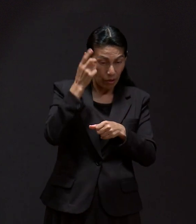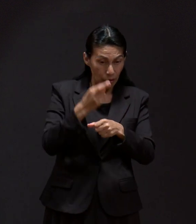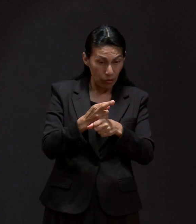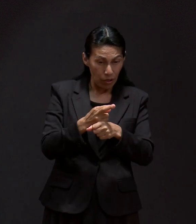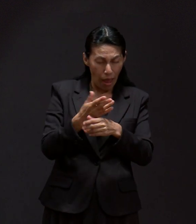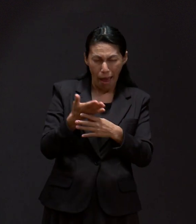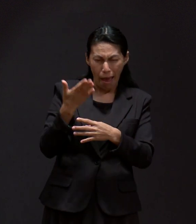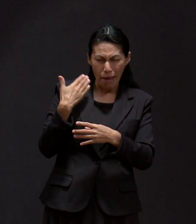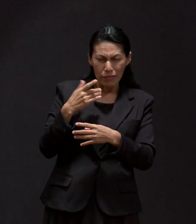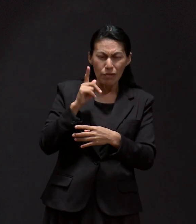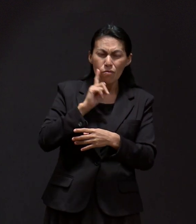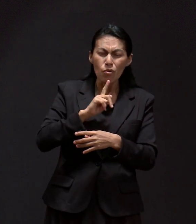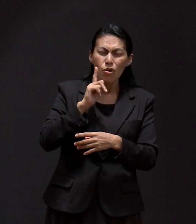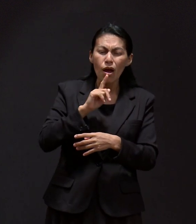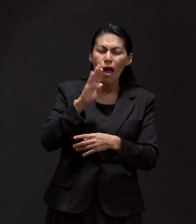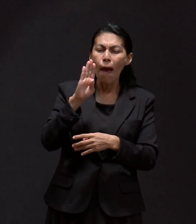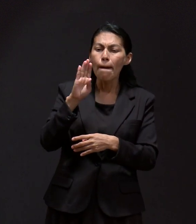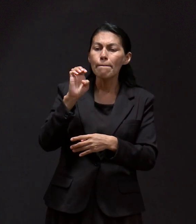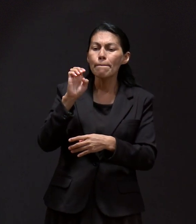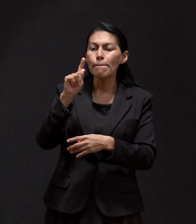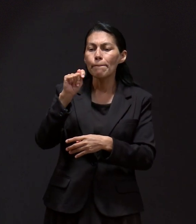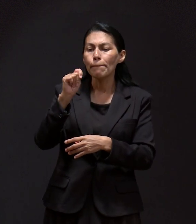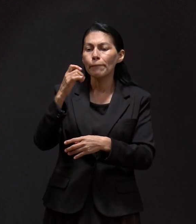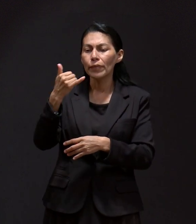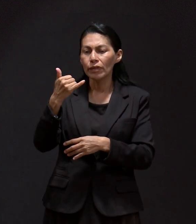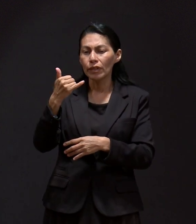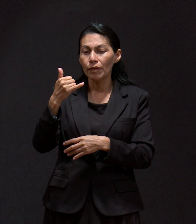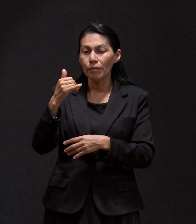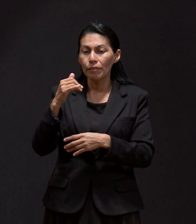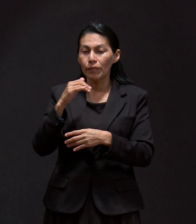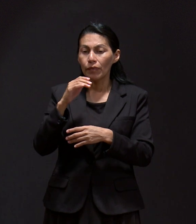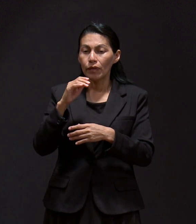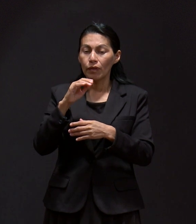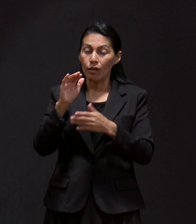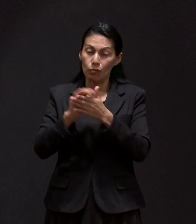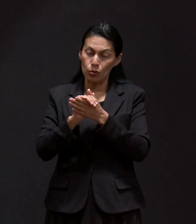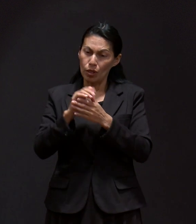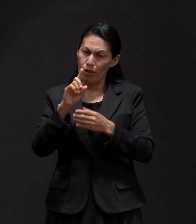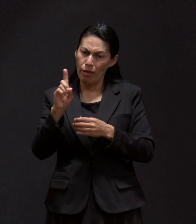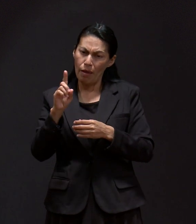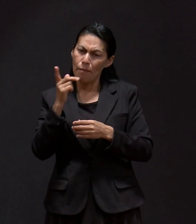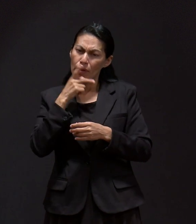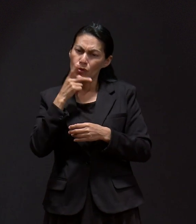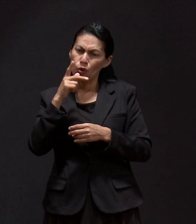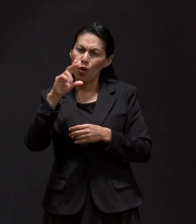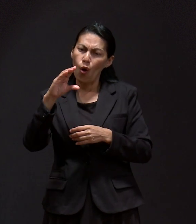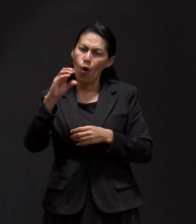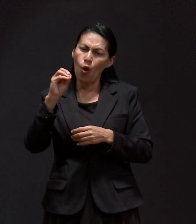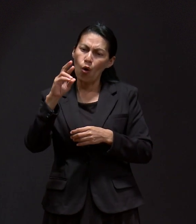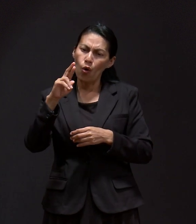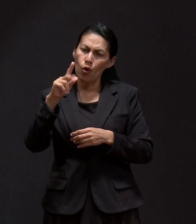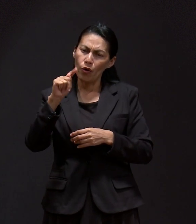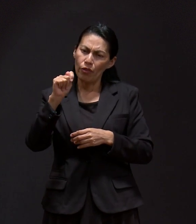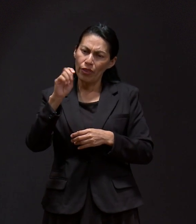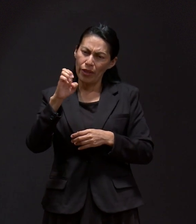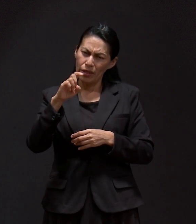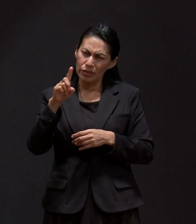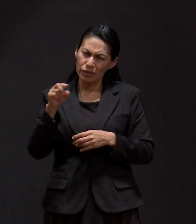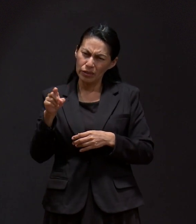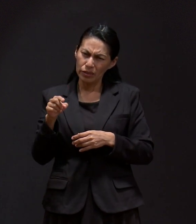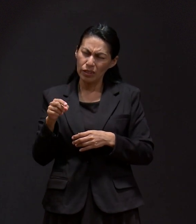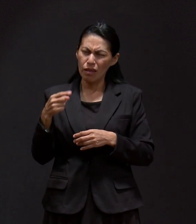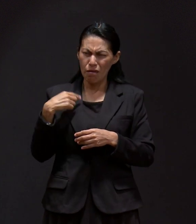de cortez y me dijo bueno si tu papá te está diciendo que vayas maestra pero no tengo dinero voy a comportar